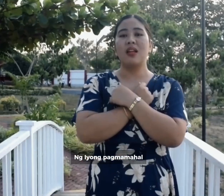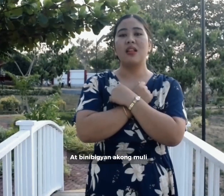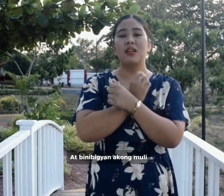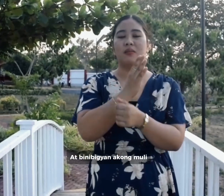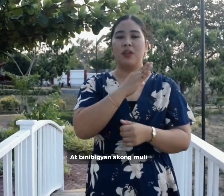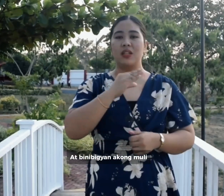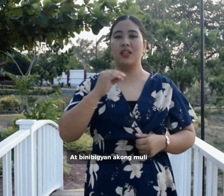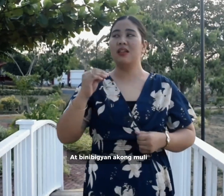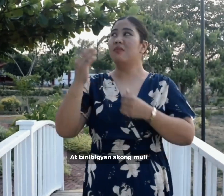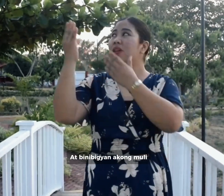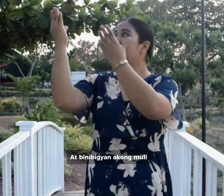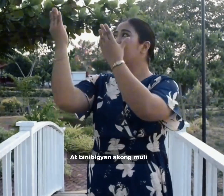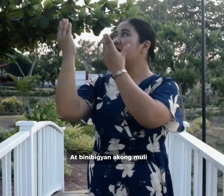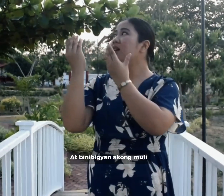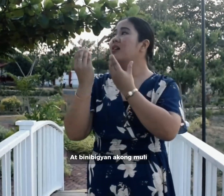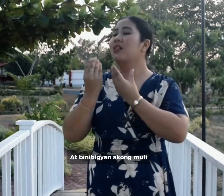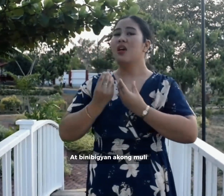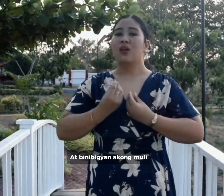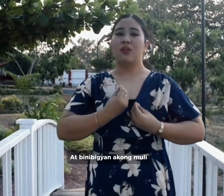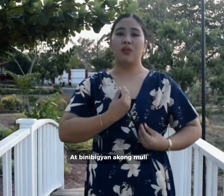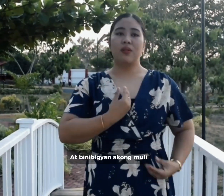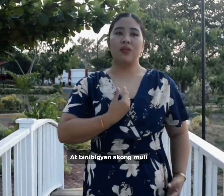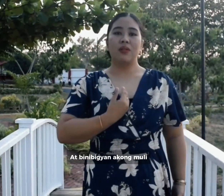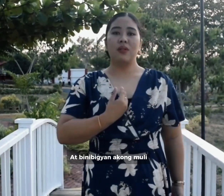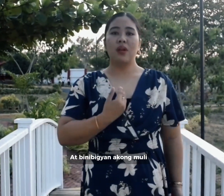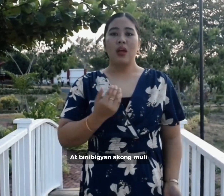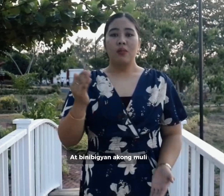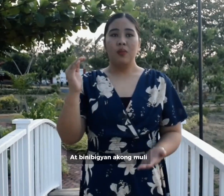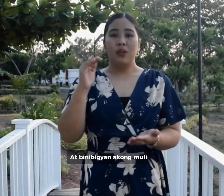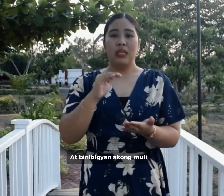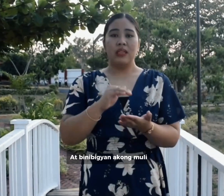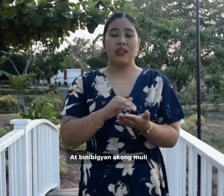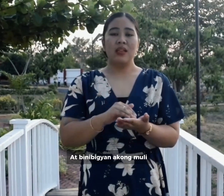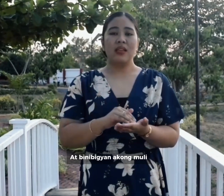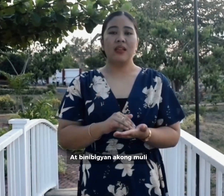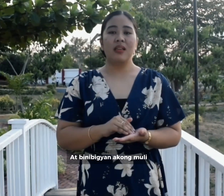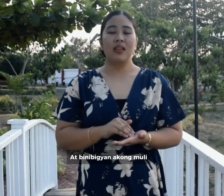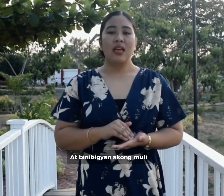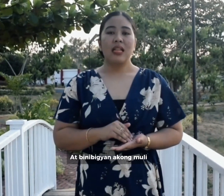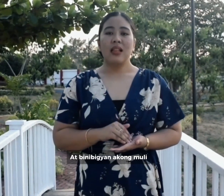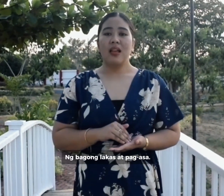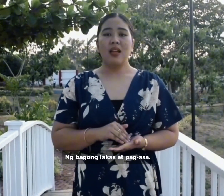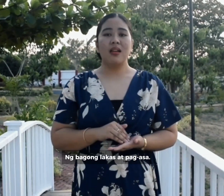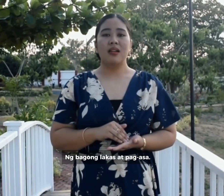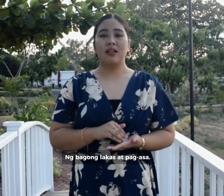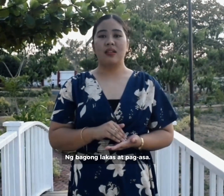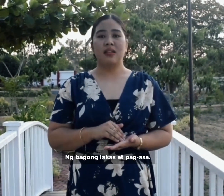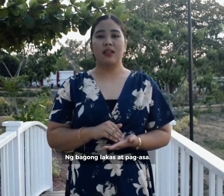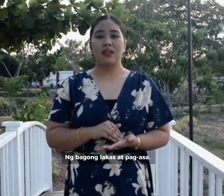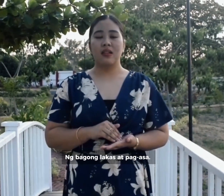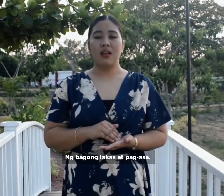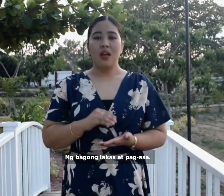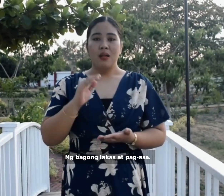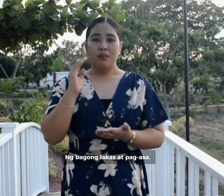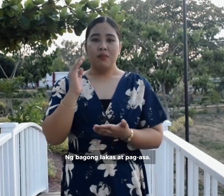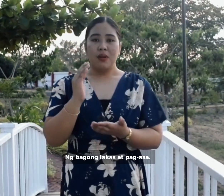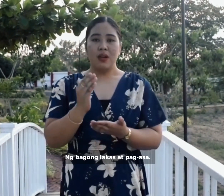at binibigyan akong muli ng